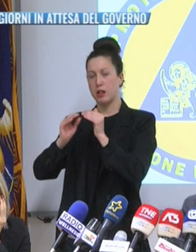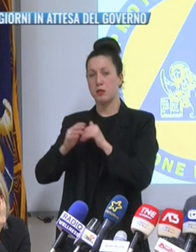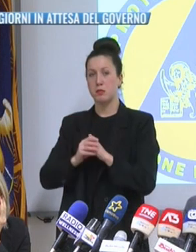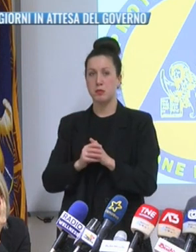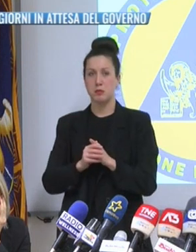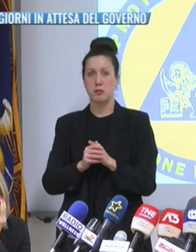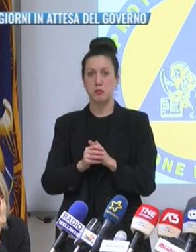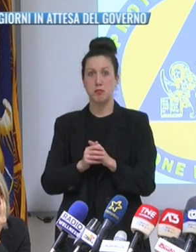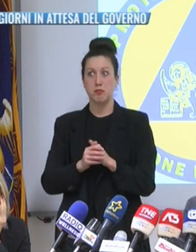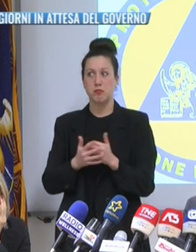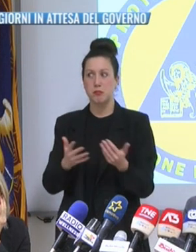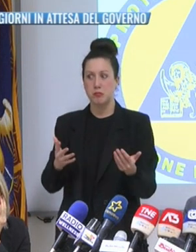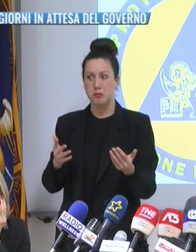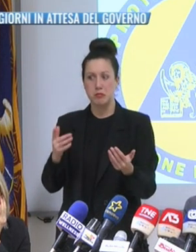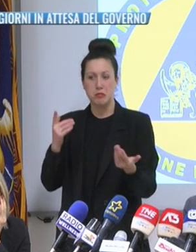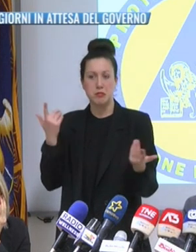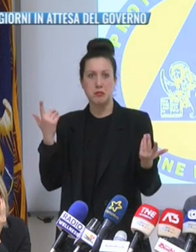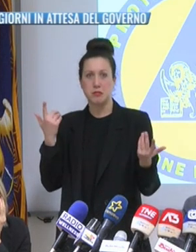Quindi anche questo è inspiegabile, no?